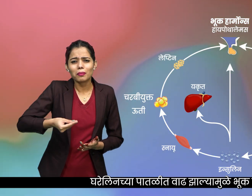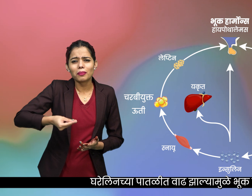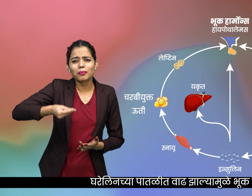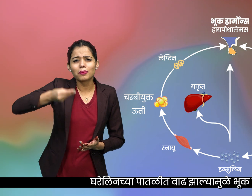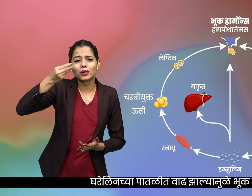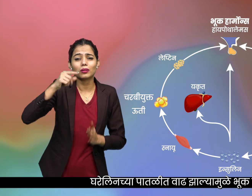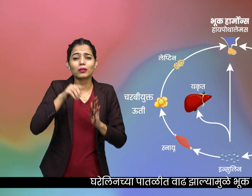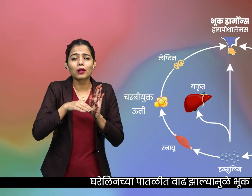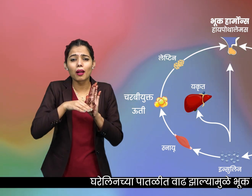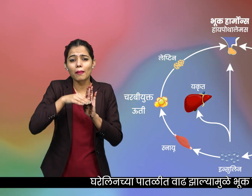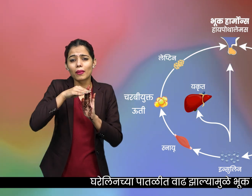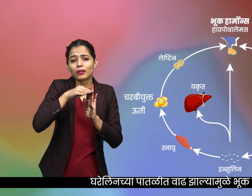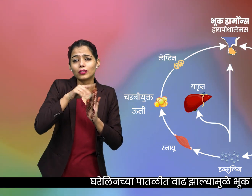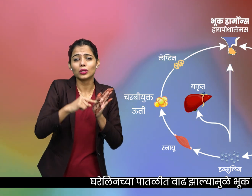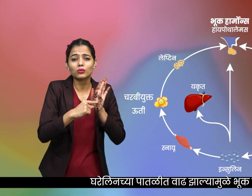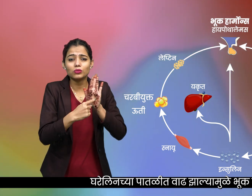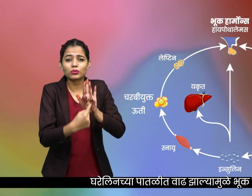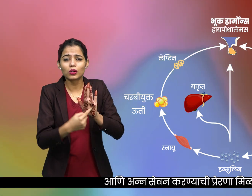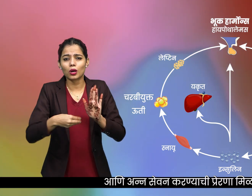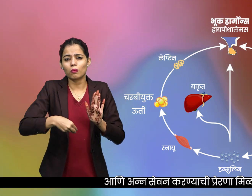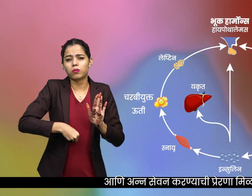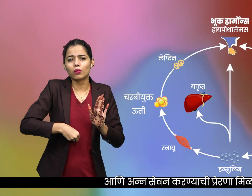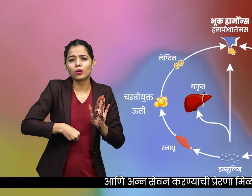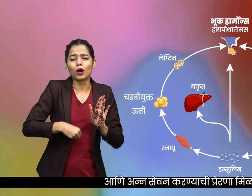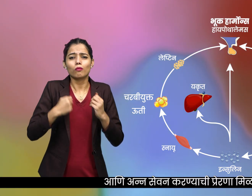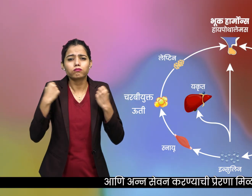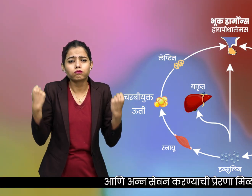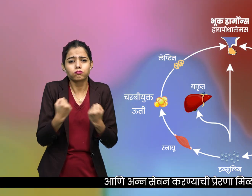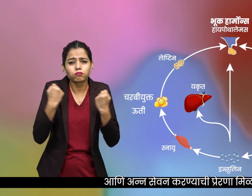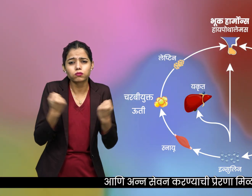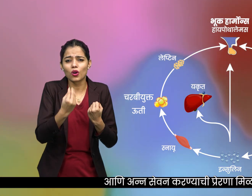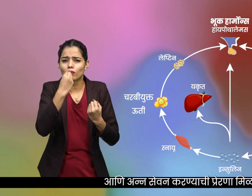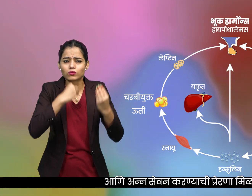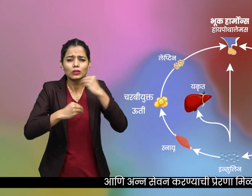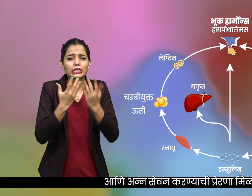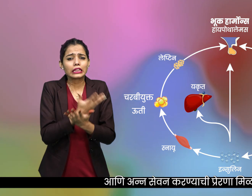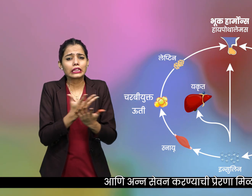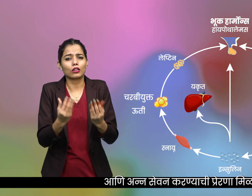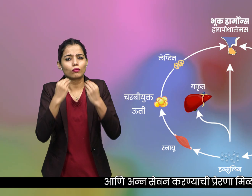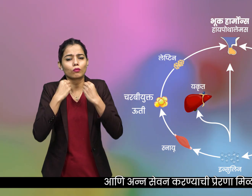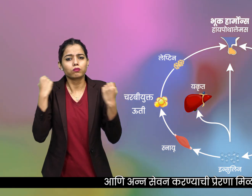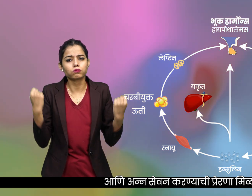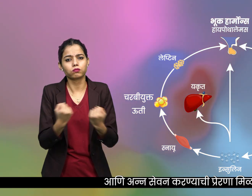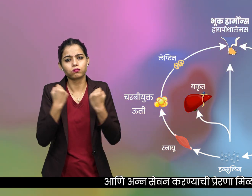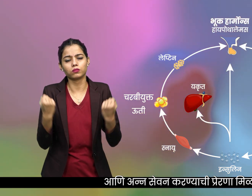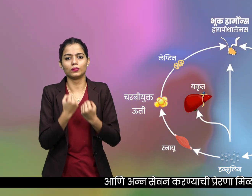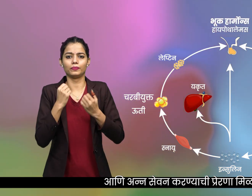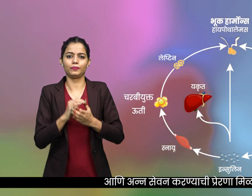घेरेलिनच्या पातळीत वाढ झाल्यामुळे भूक लागते आणि अन्न सेवन करण्याची प्रेरणा मिळते.